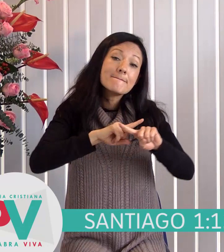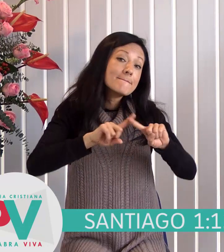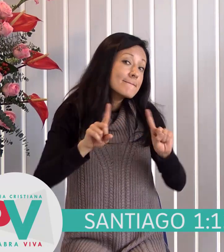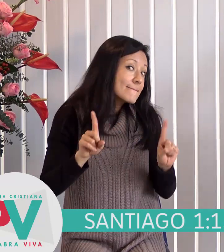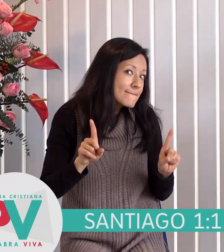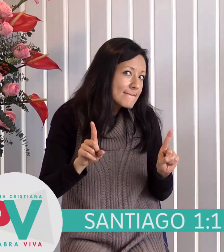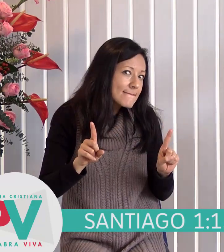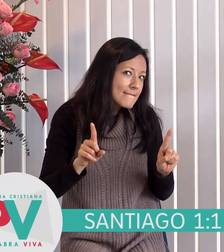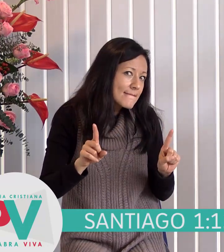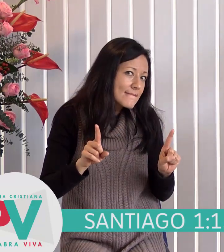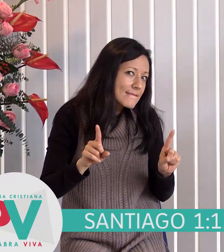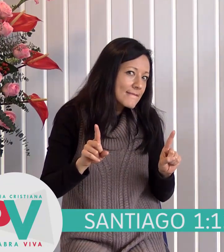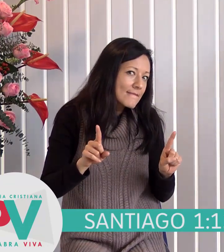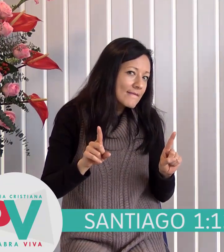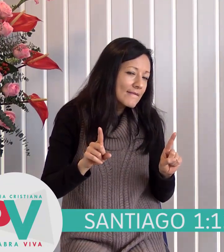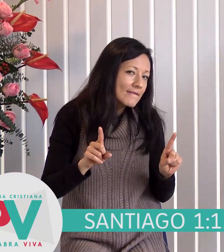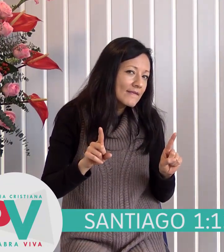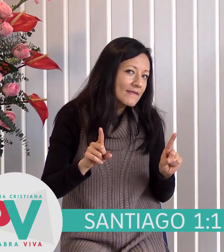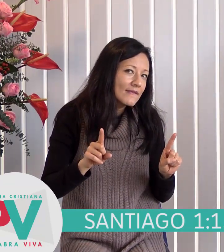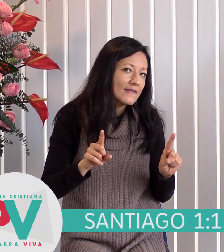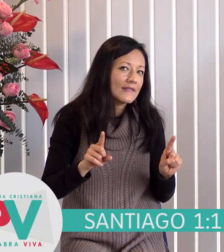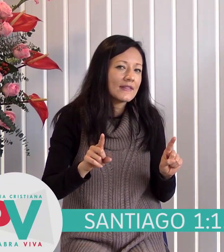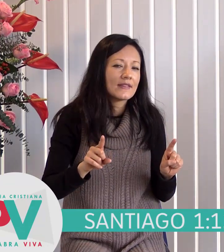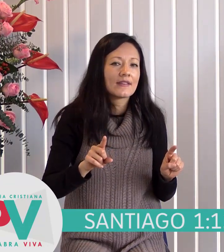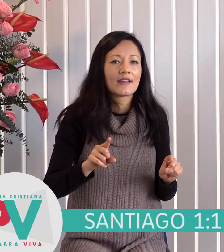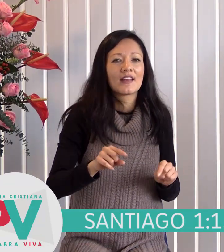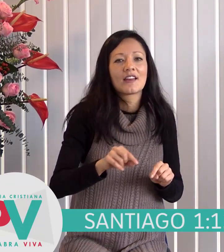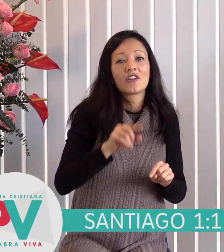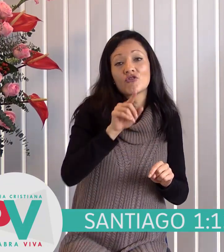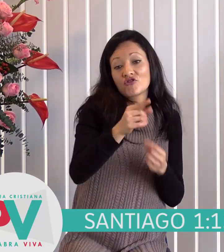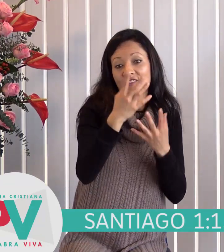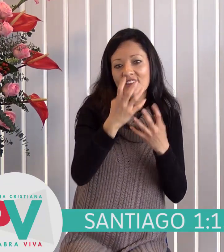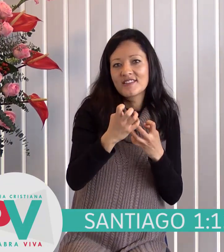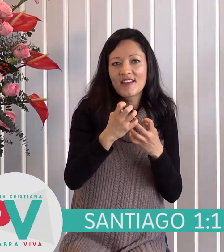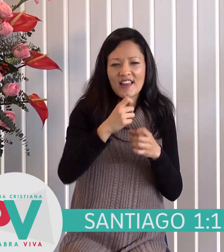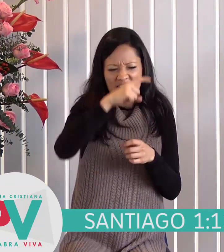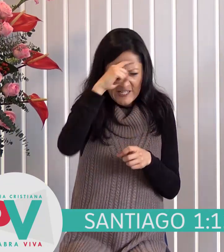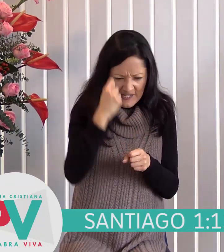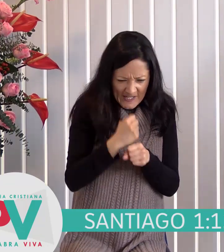Pero el que quiere, ¿por qué? Porque está huyendo de su casa, ¿no?